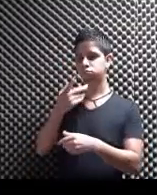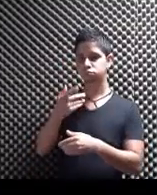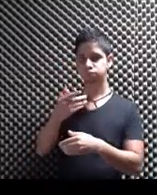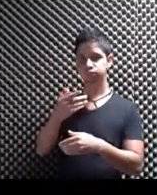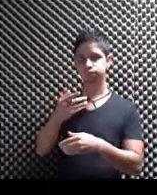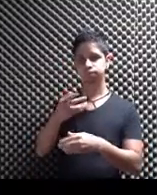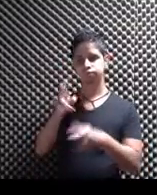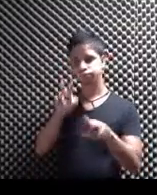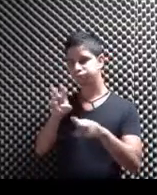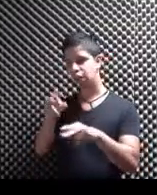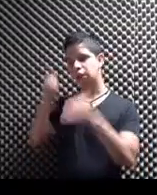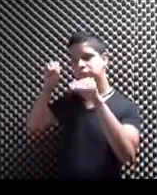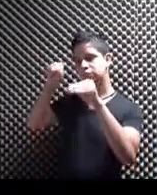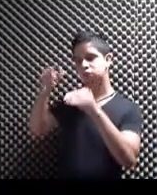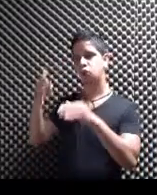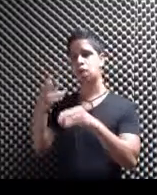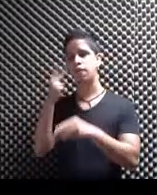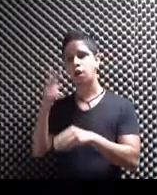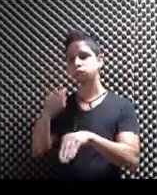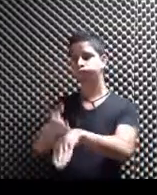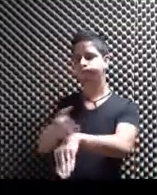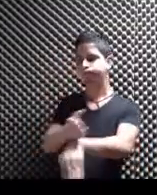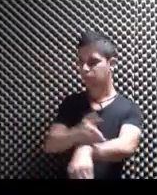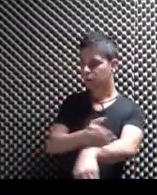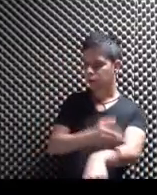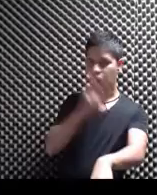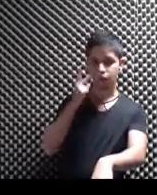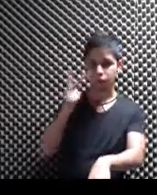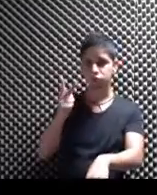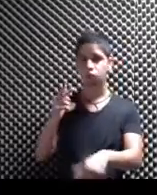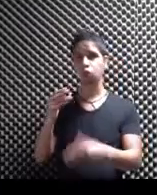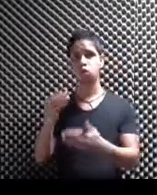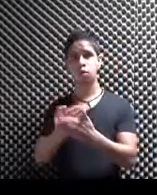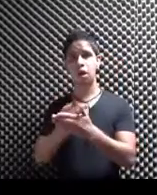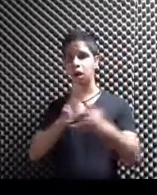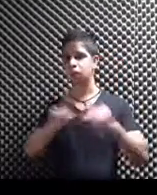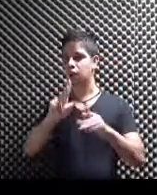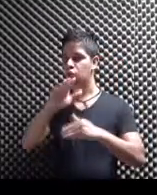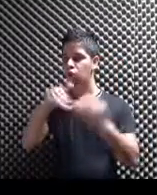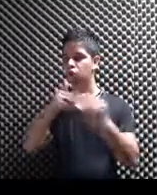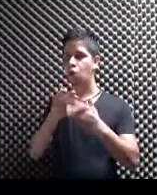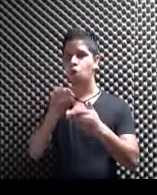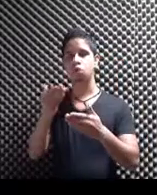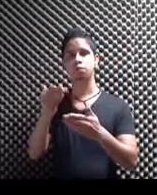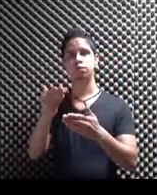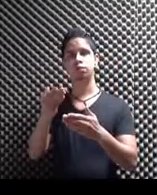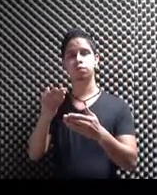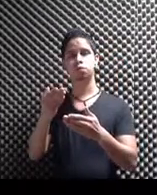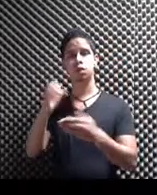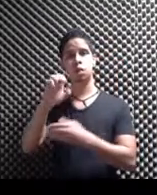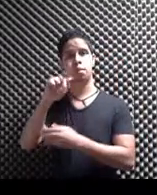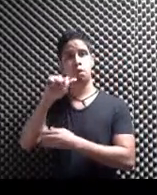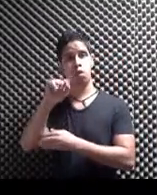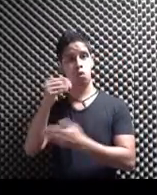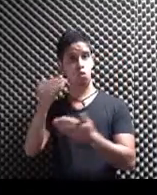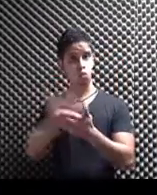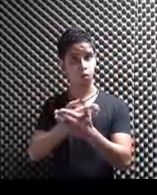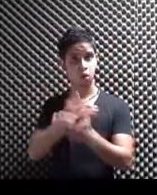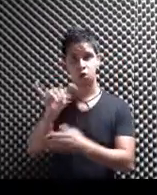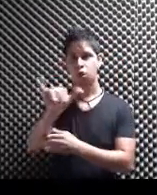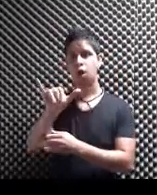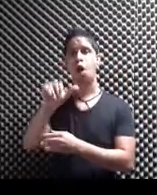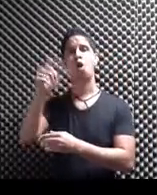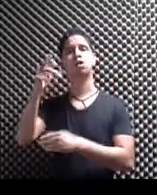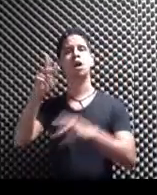desarrollo. Y mi trabajo allá, pues, es en capacitar y desarrollar a todos esos empleados, no solamente los nuevos, sino aquellas